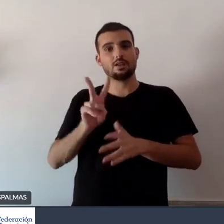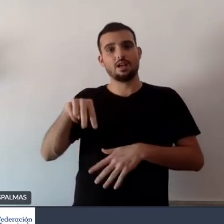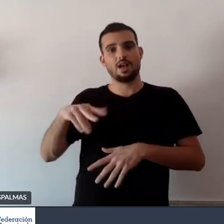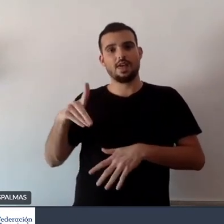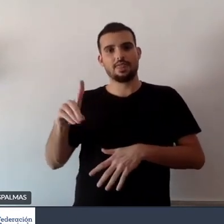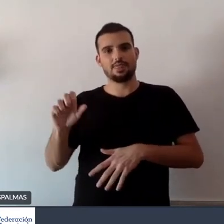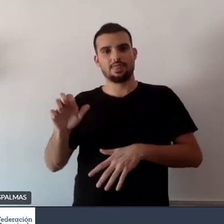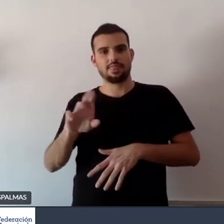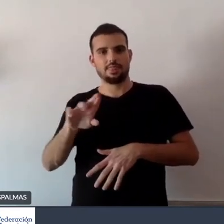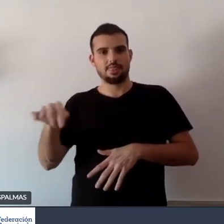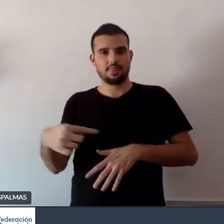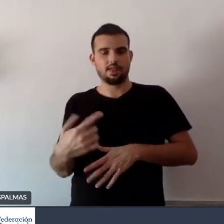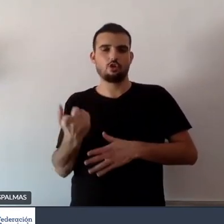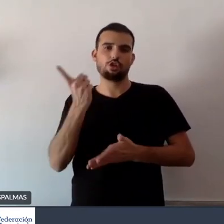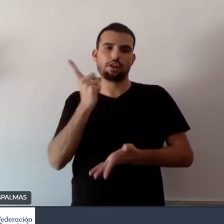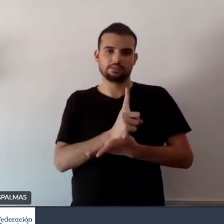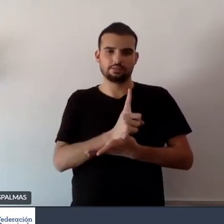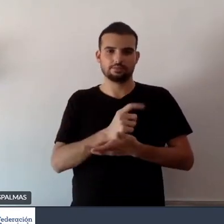Under de nuevo,